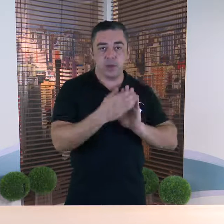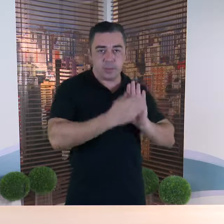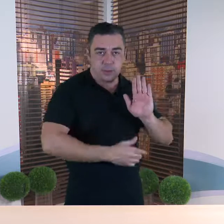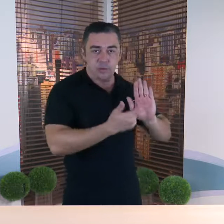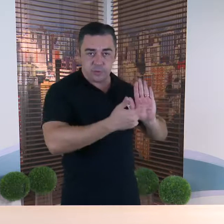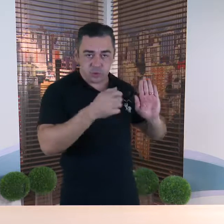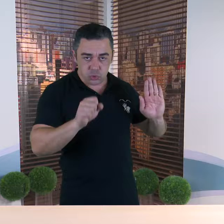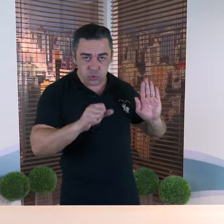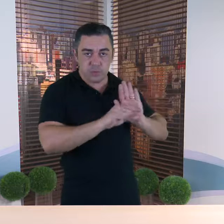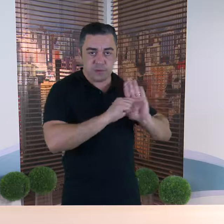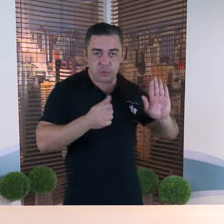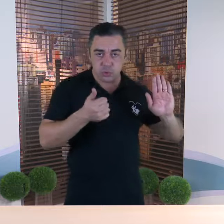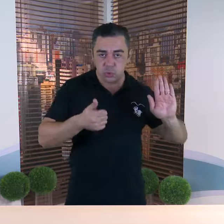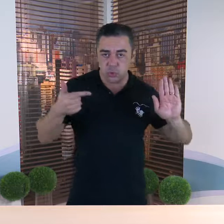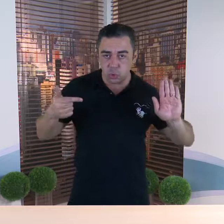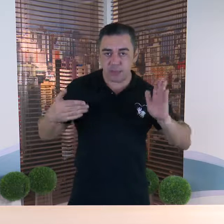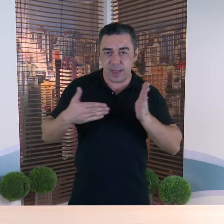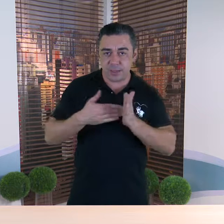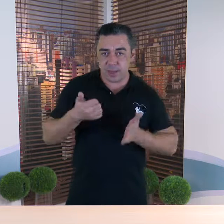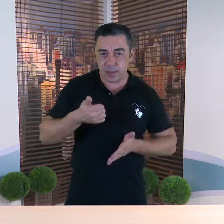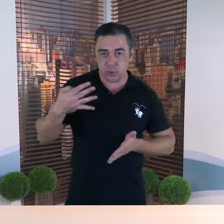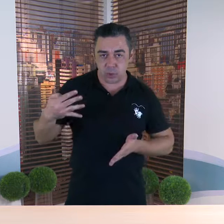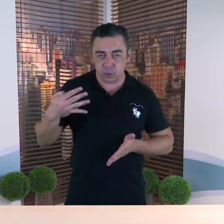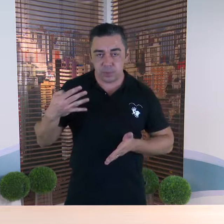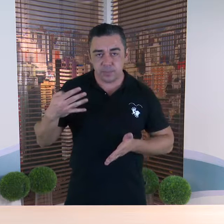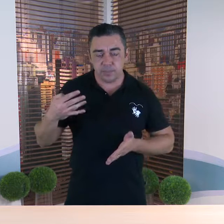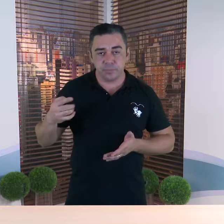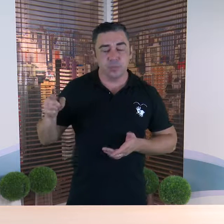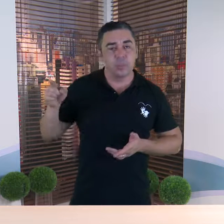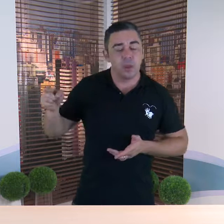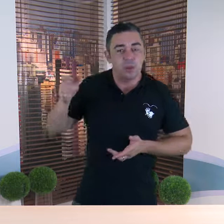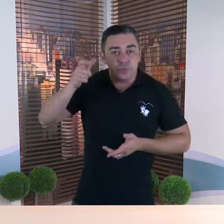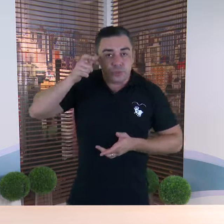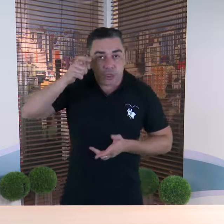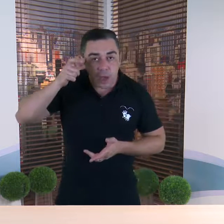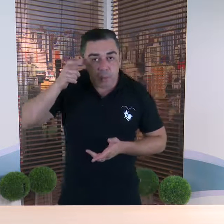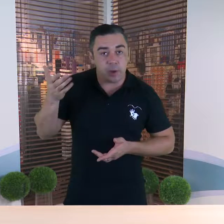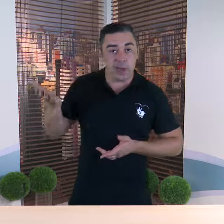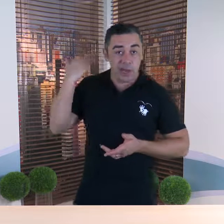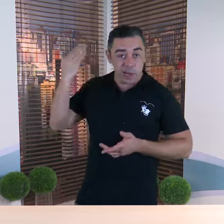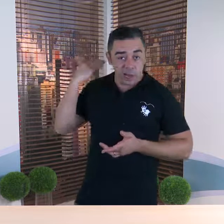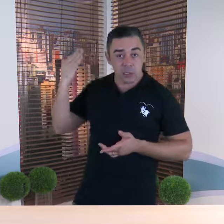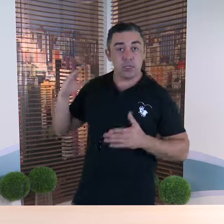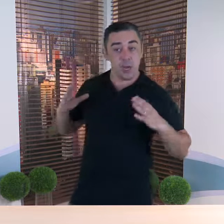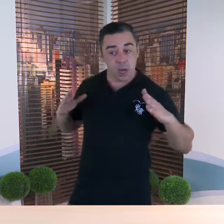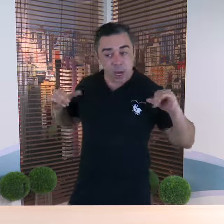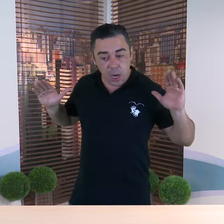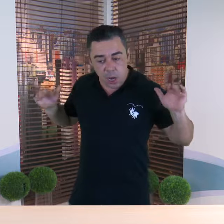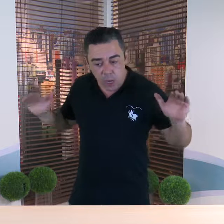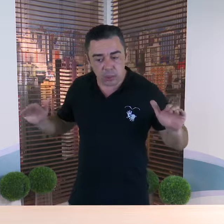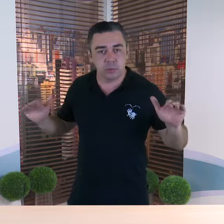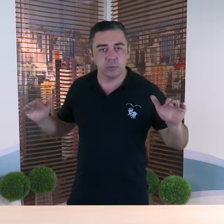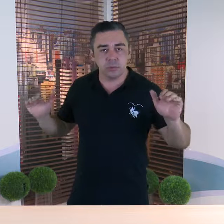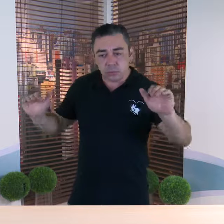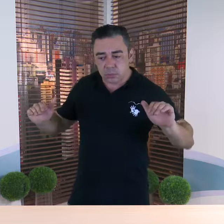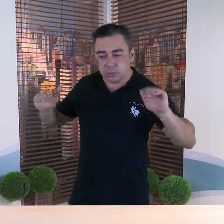e capítulo 28, versículo 12 até o 14. Ocupava posição extremamente exaltada